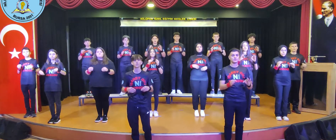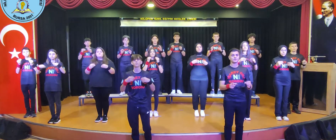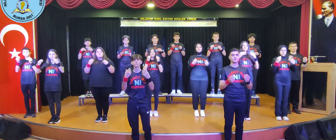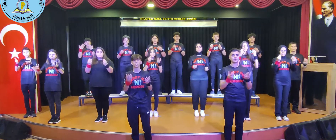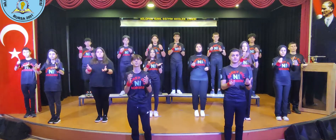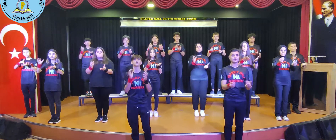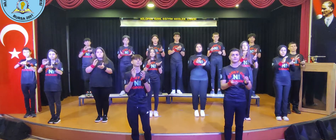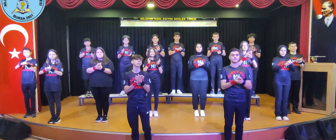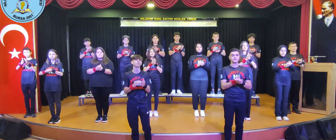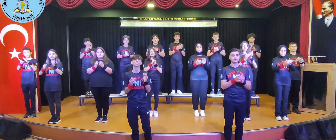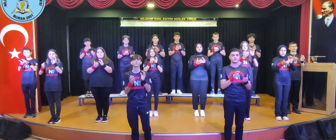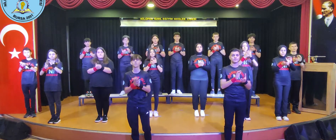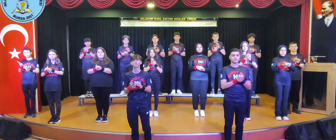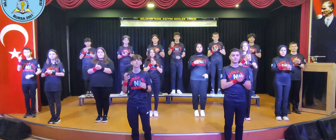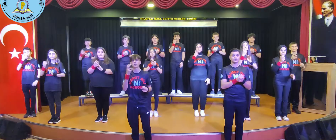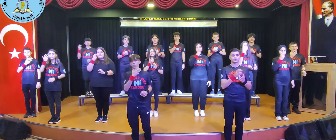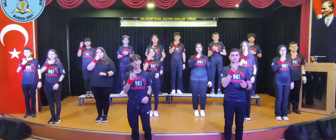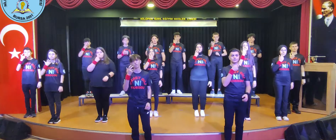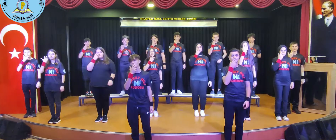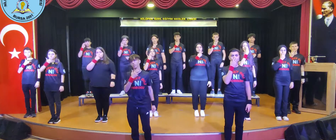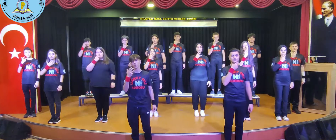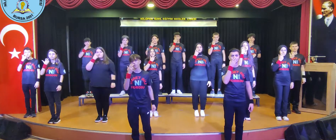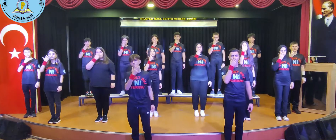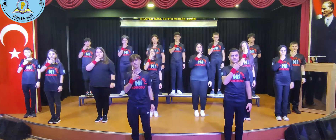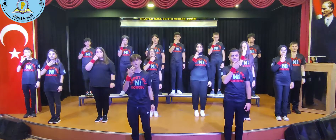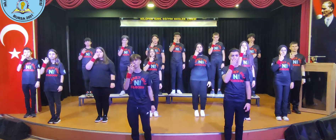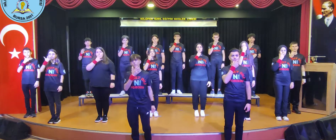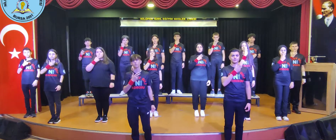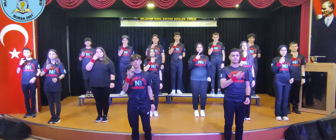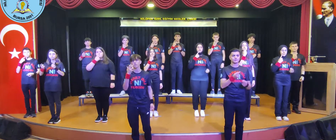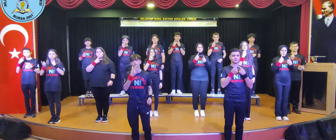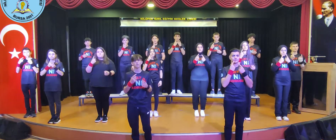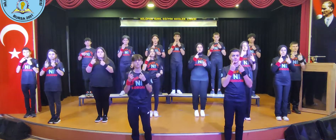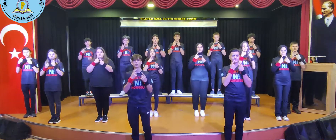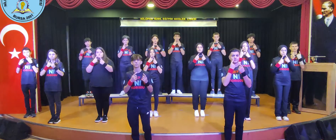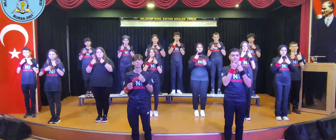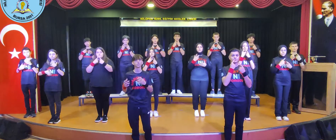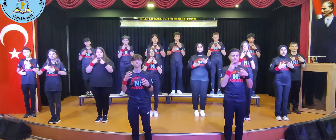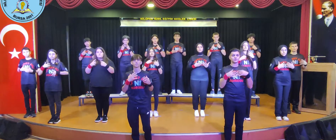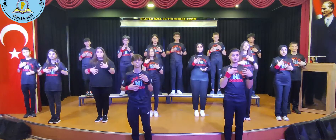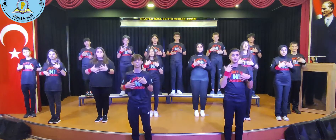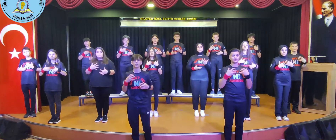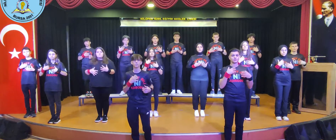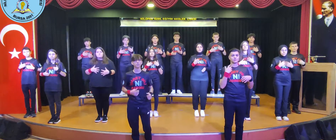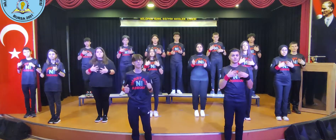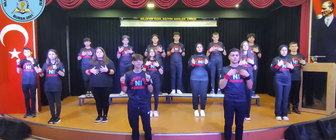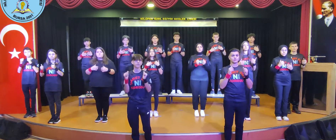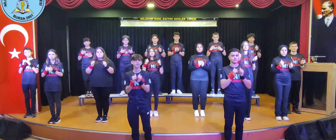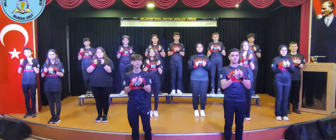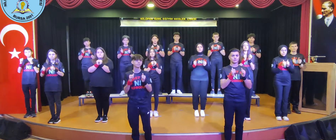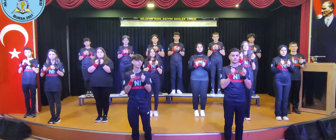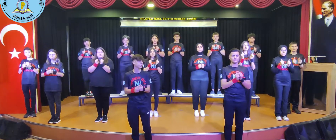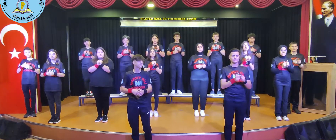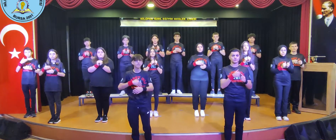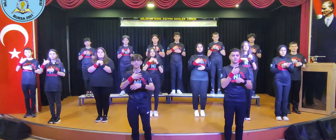hep verelim el ele Türküler şarkılar söyleyelim neşeyle Birlikte